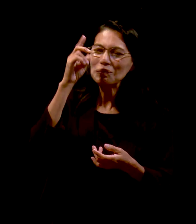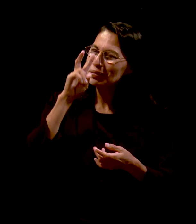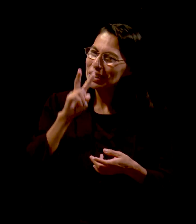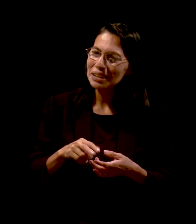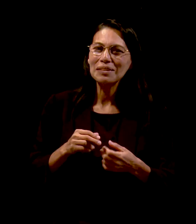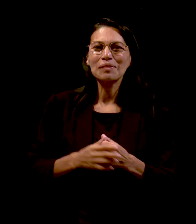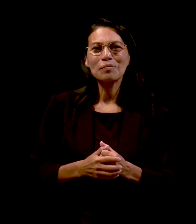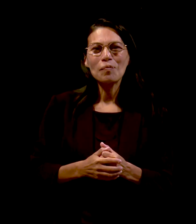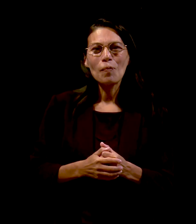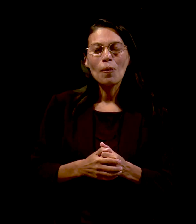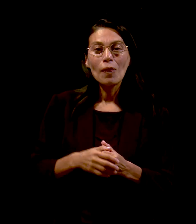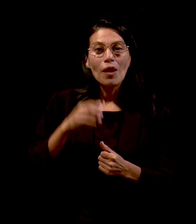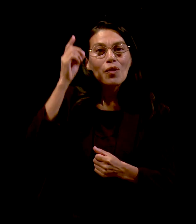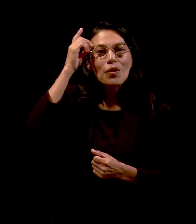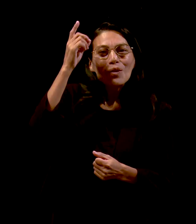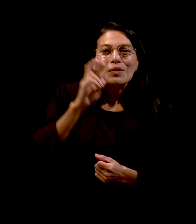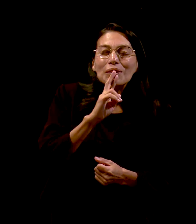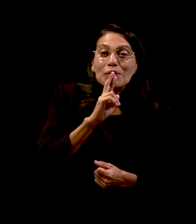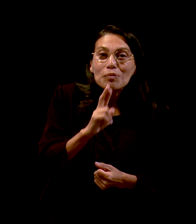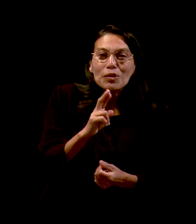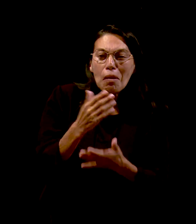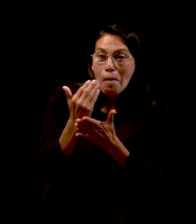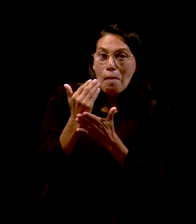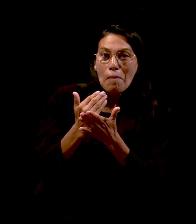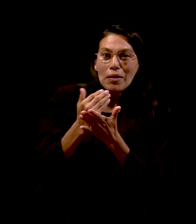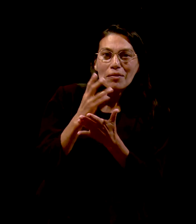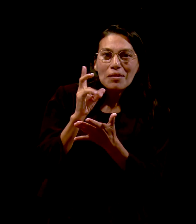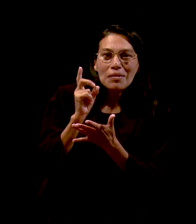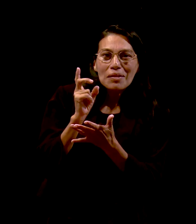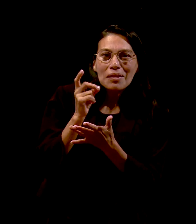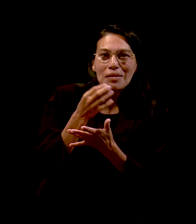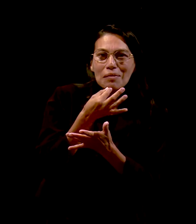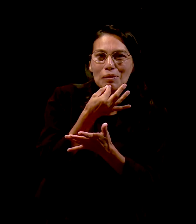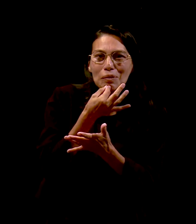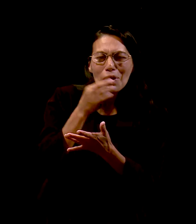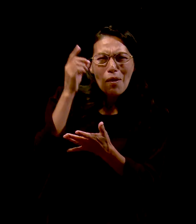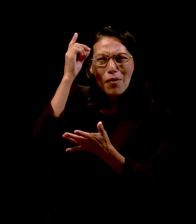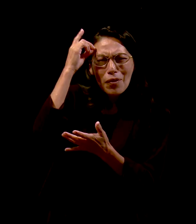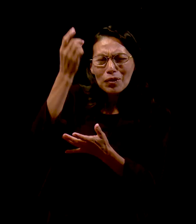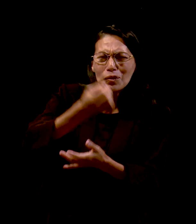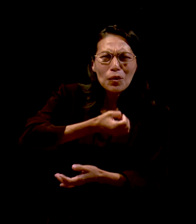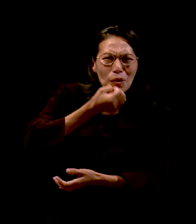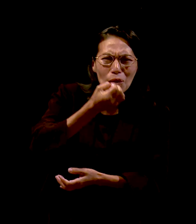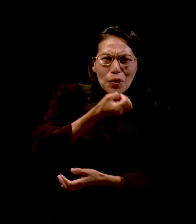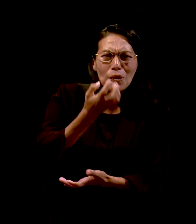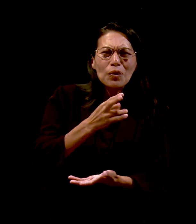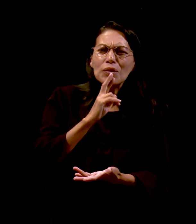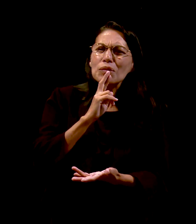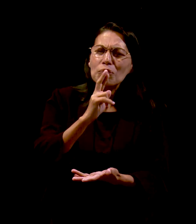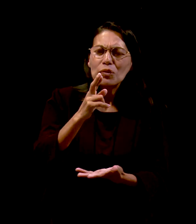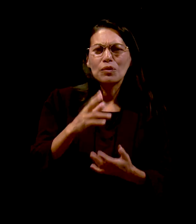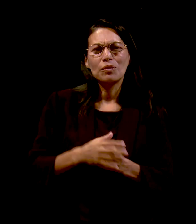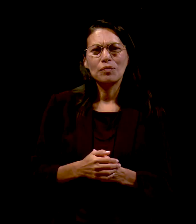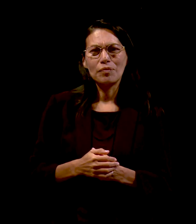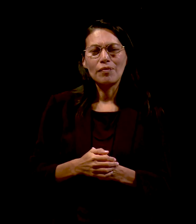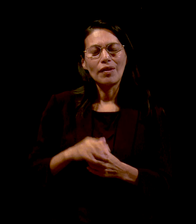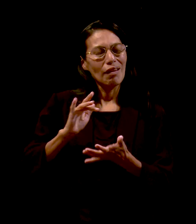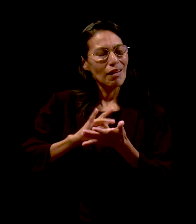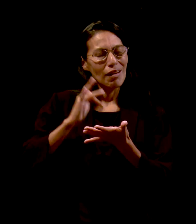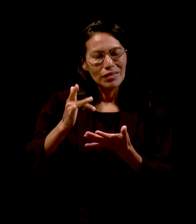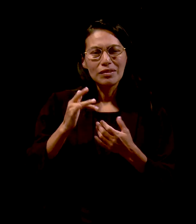contestadas en menos de 30 minutos dios respondió rápido las oraciones y permitió que el día